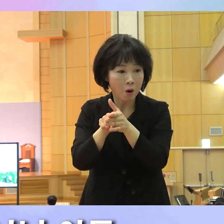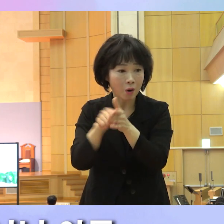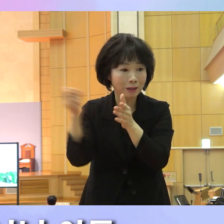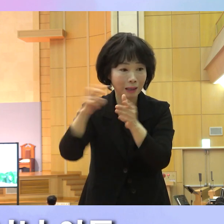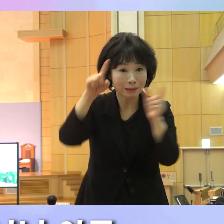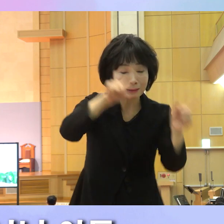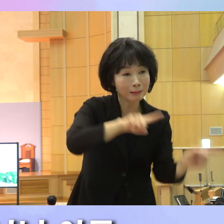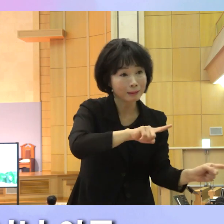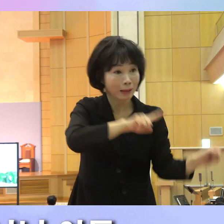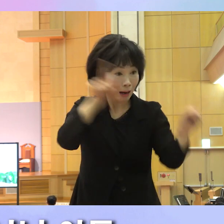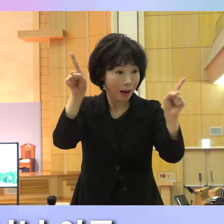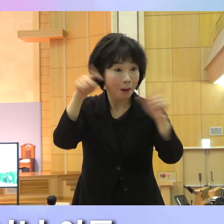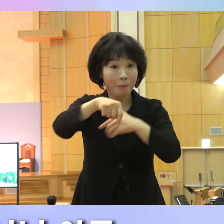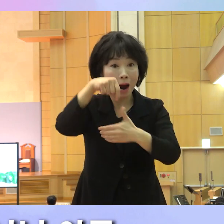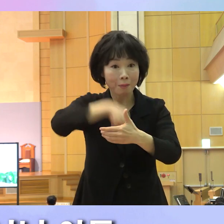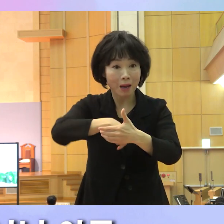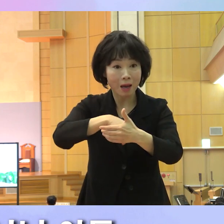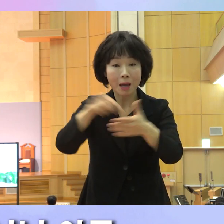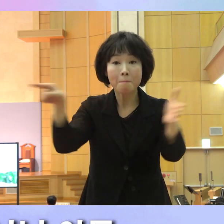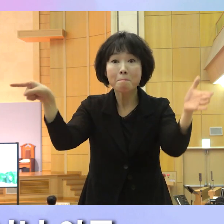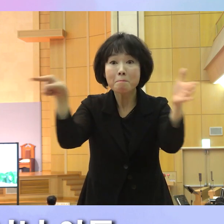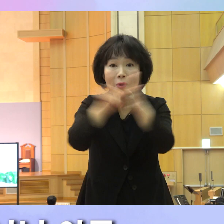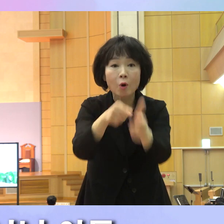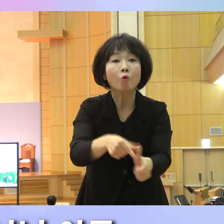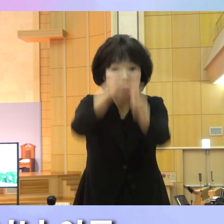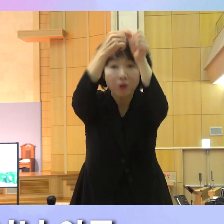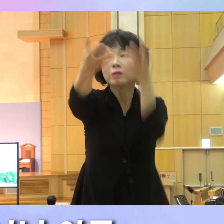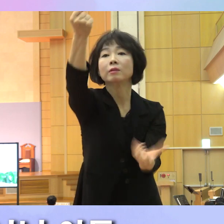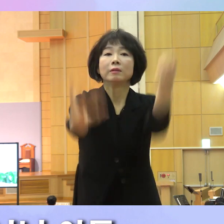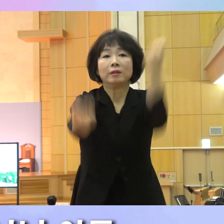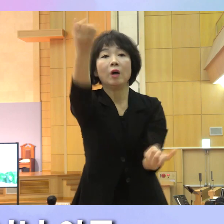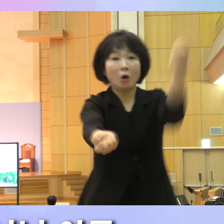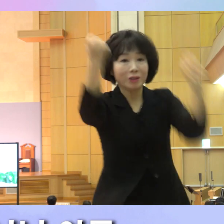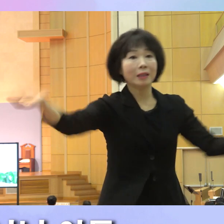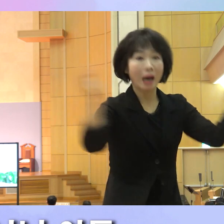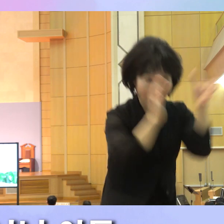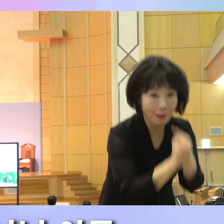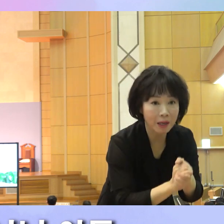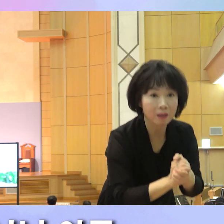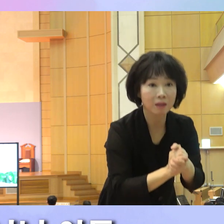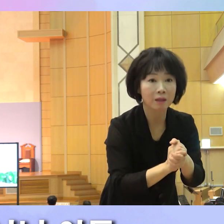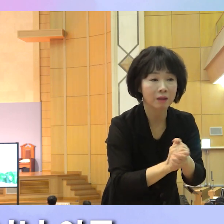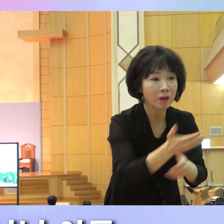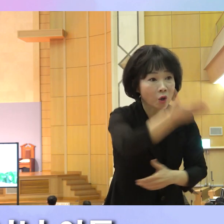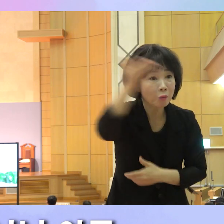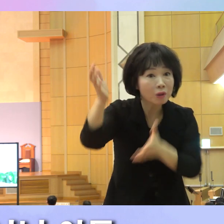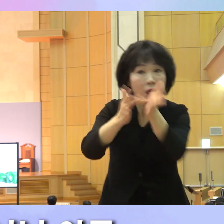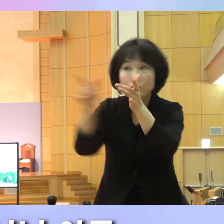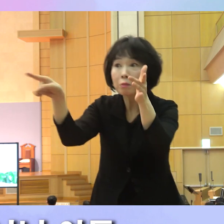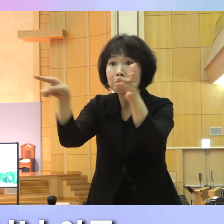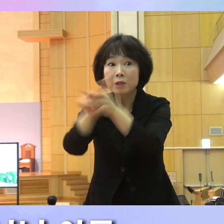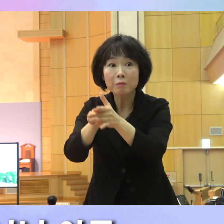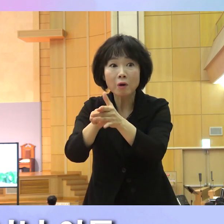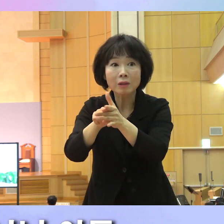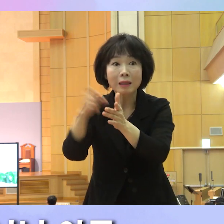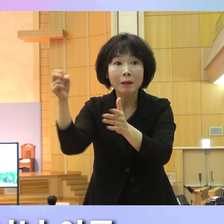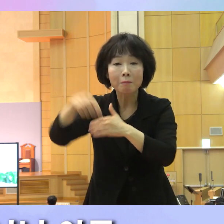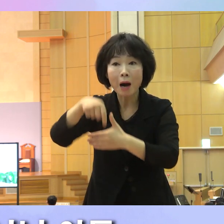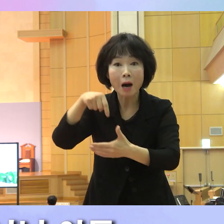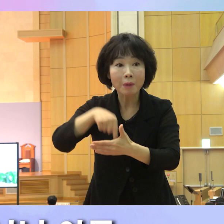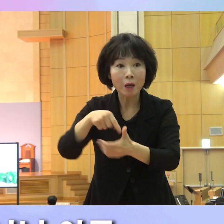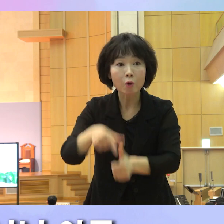것을 네 마음에 믿으면 구원 얻으리라. 로마서 10장 9절. 이것을 지금 말하고 있는 거예요.